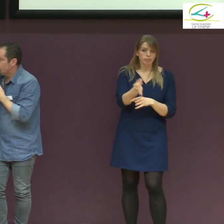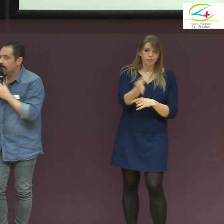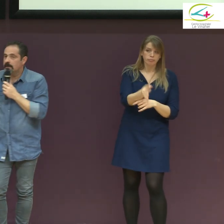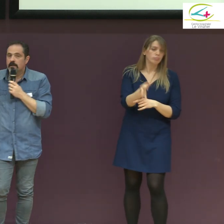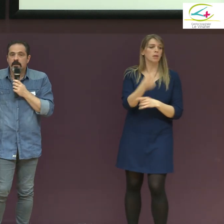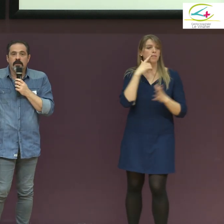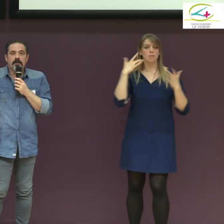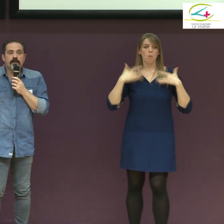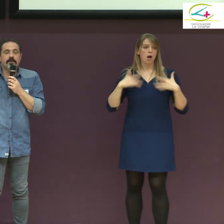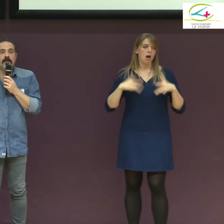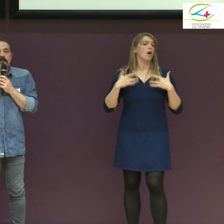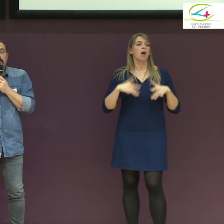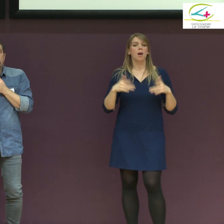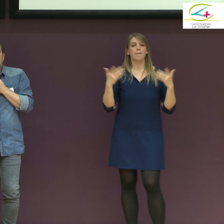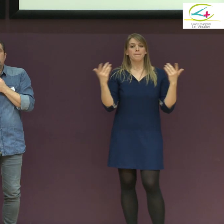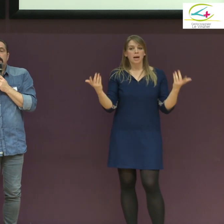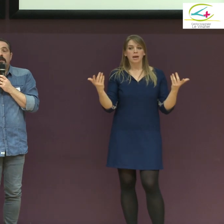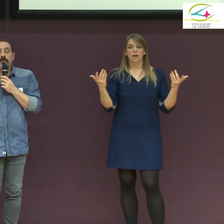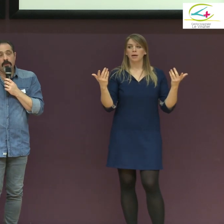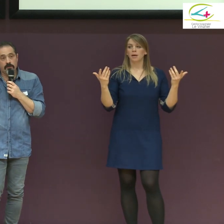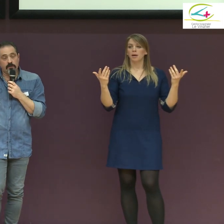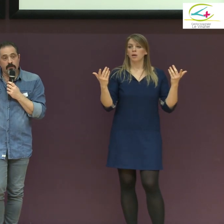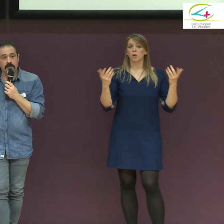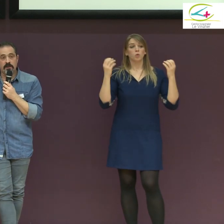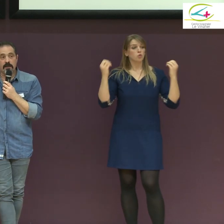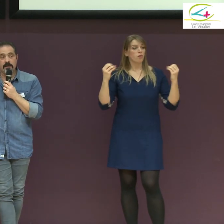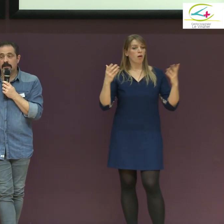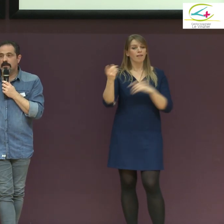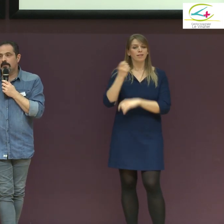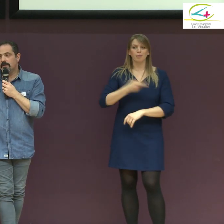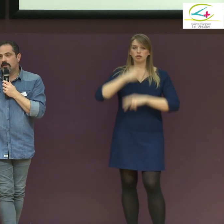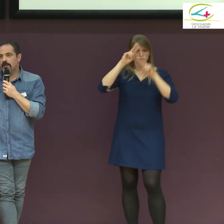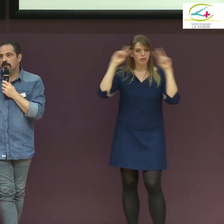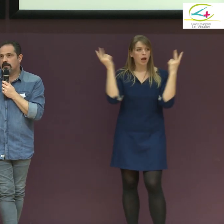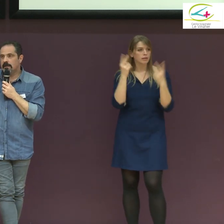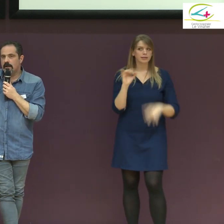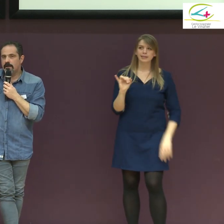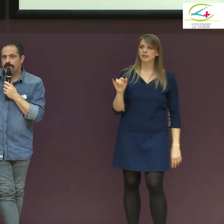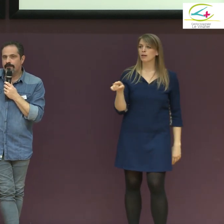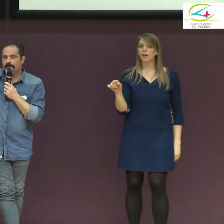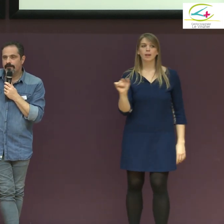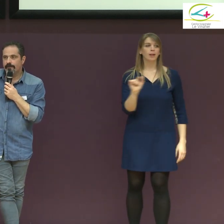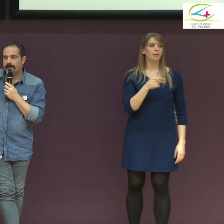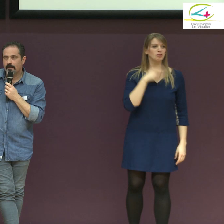plus. C'est. La plupart, ce sont des médecins généralistes. Y a-t-il des médecins généralistes dans la salle?